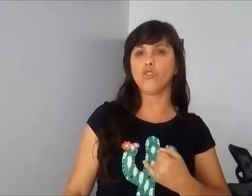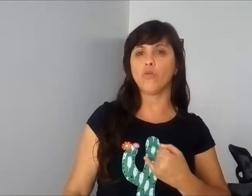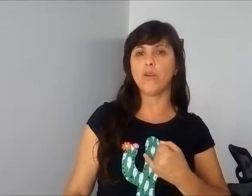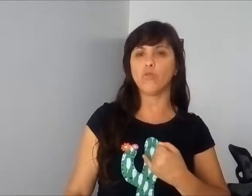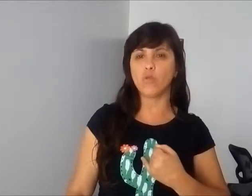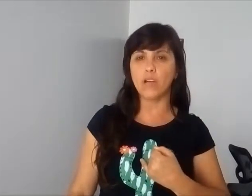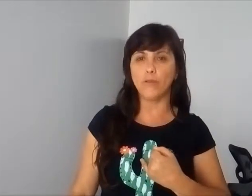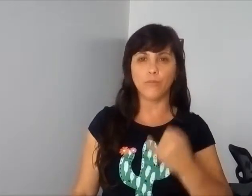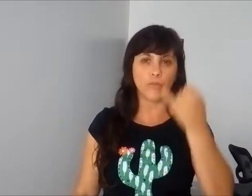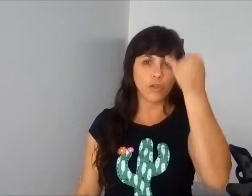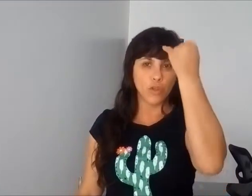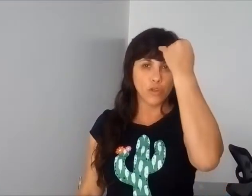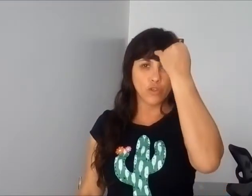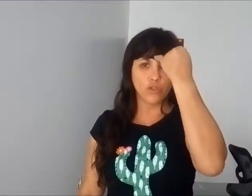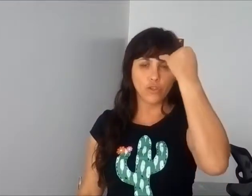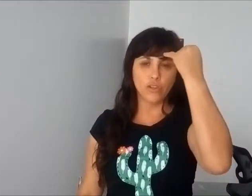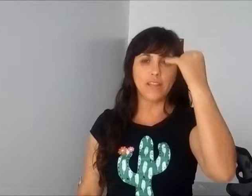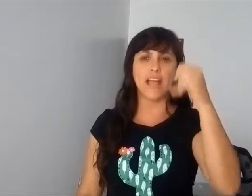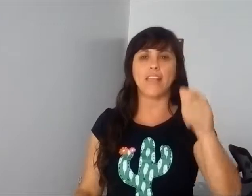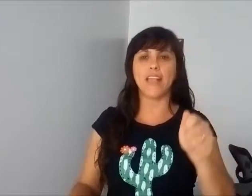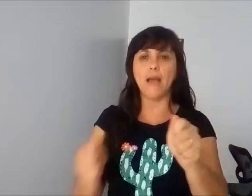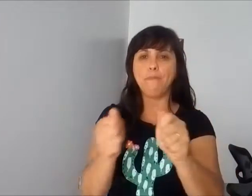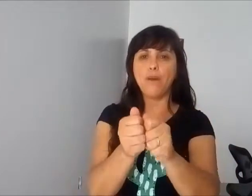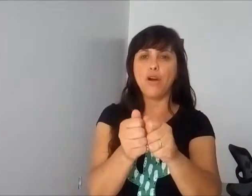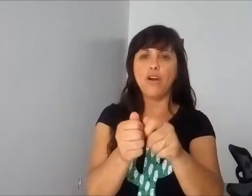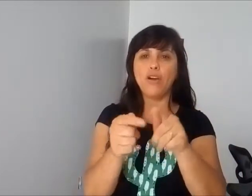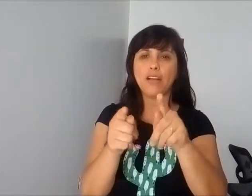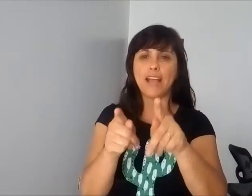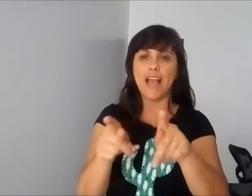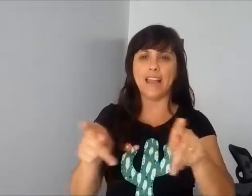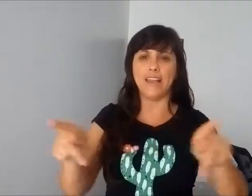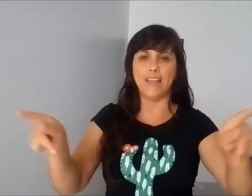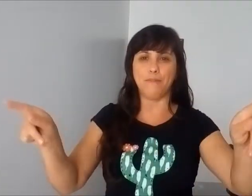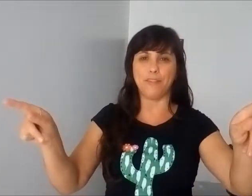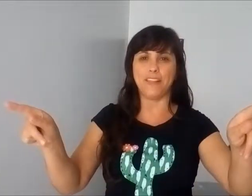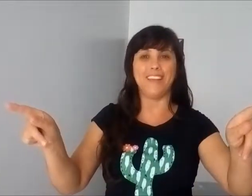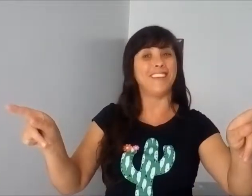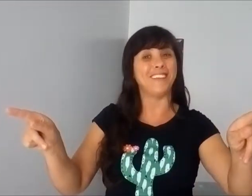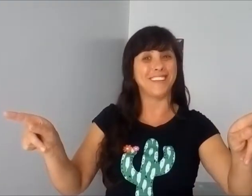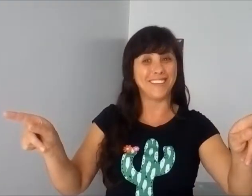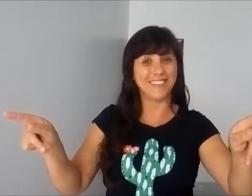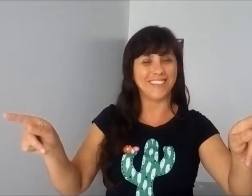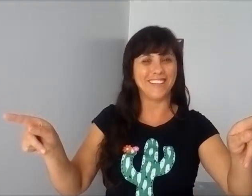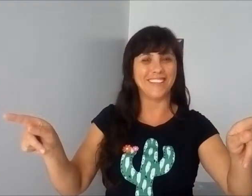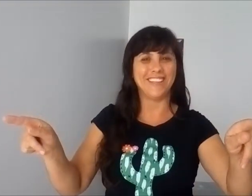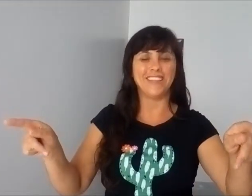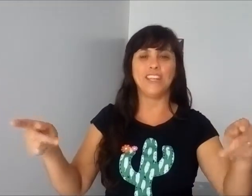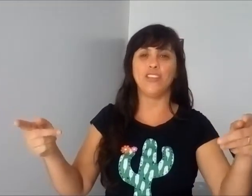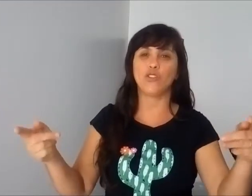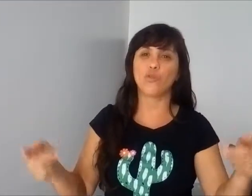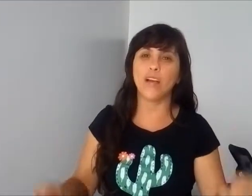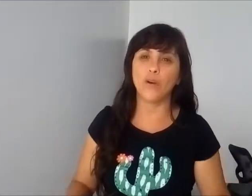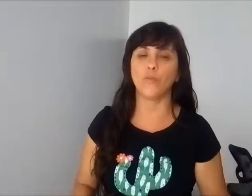joão judaica japão calif de joão